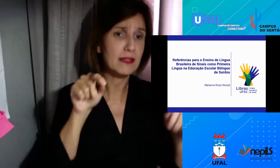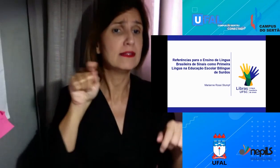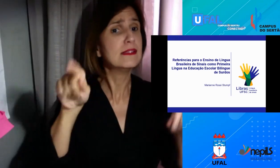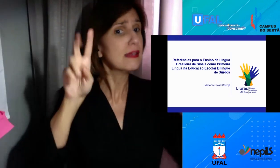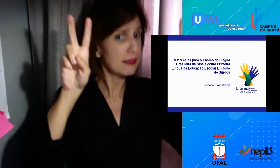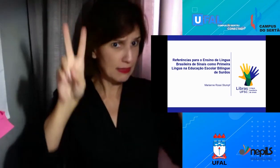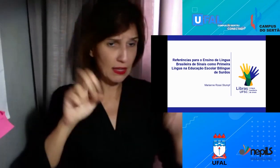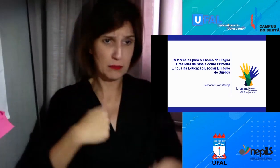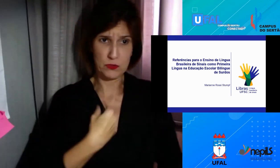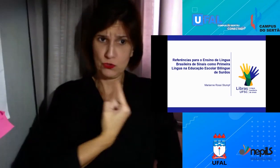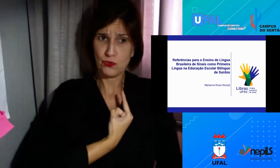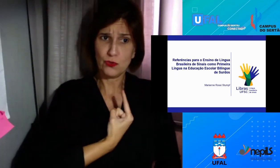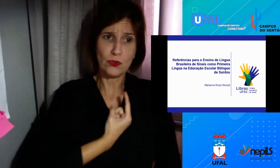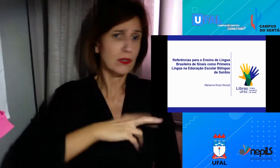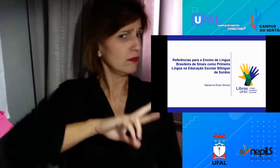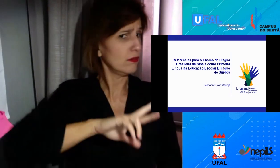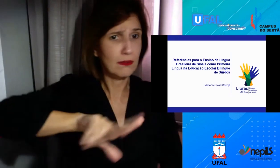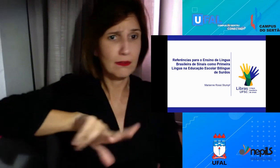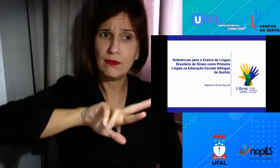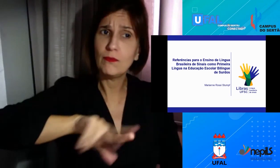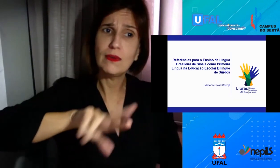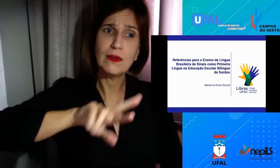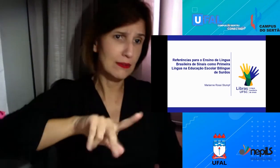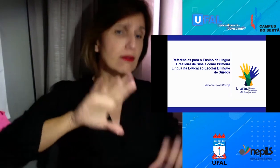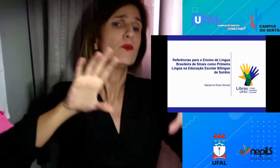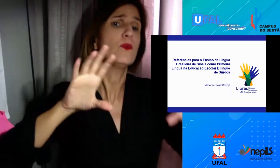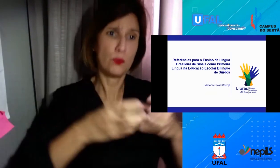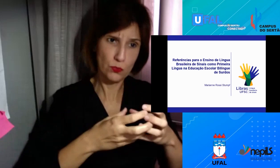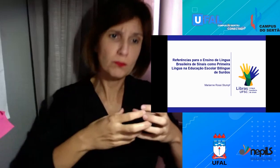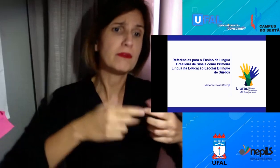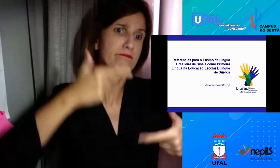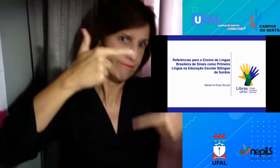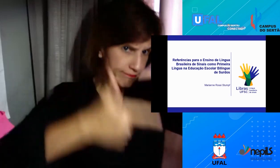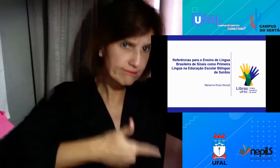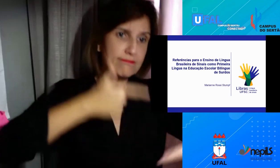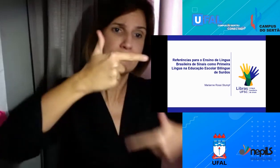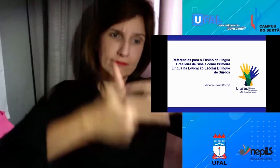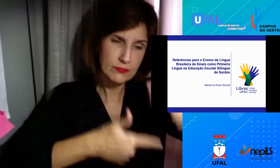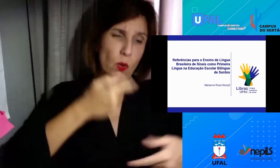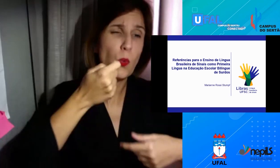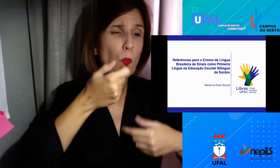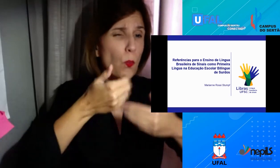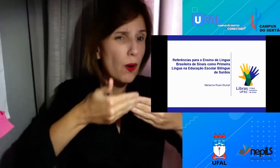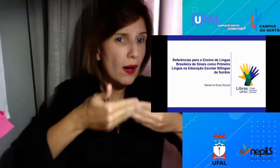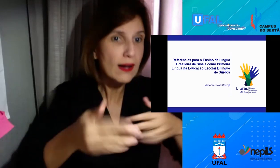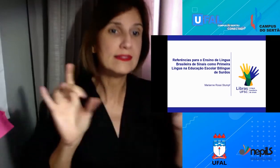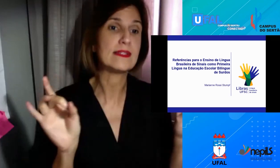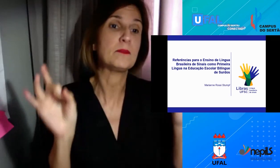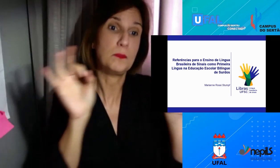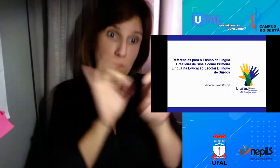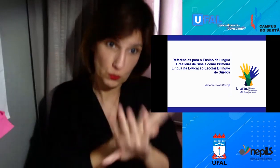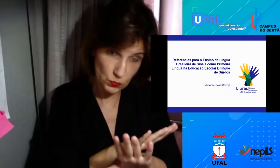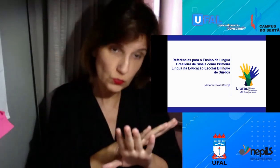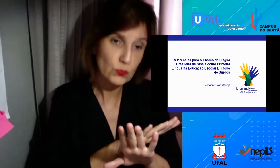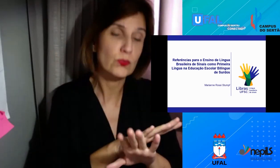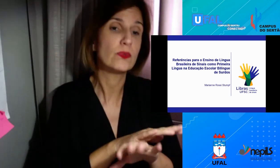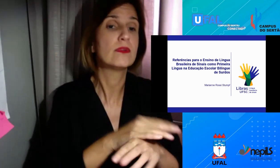que hoje vou apresentar a vocês é um tema que não foi feito, não foi um trabalho